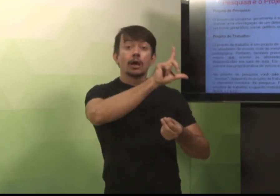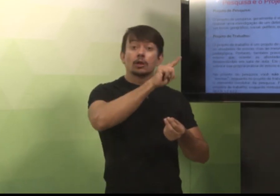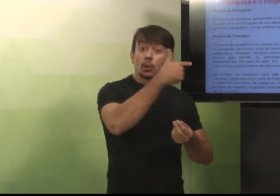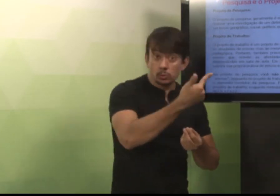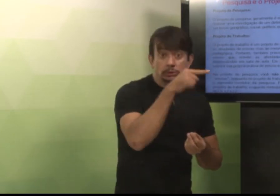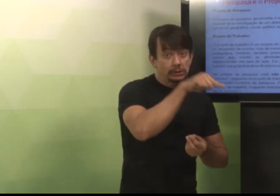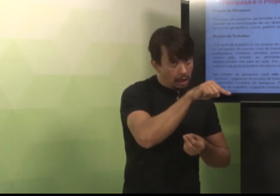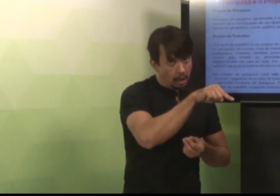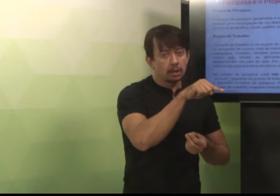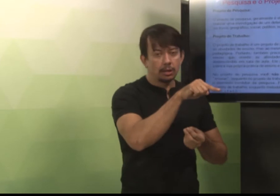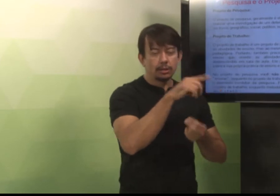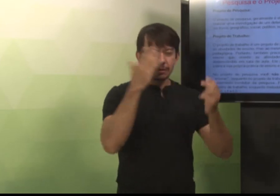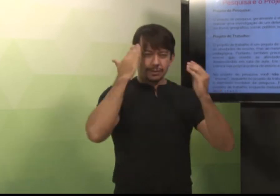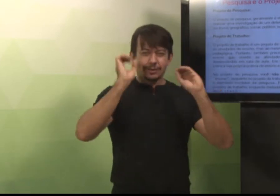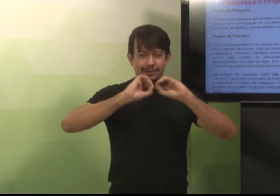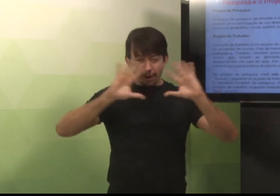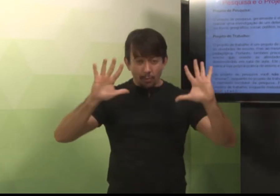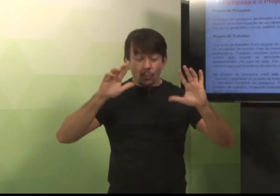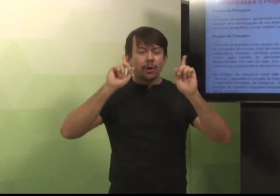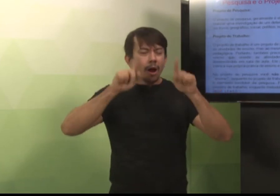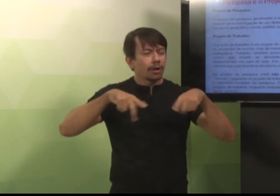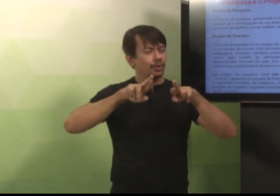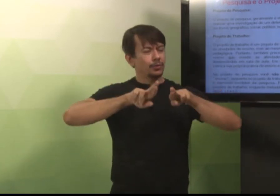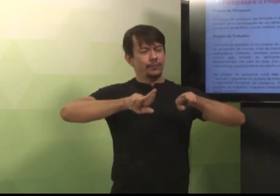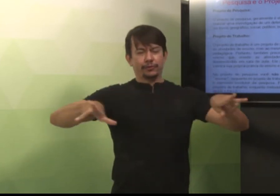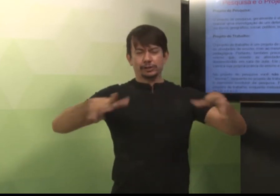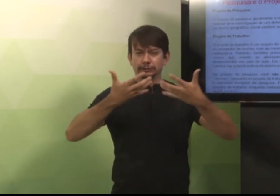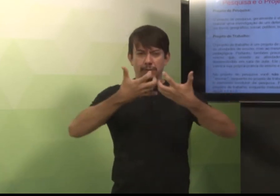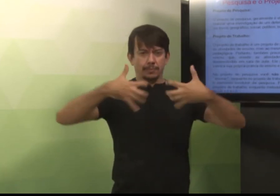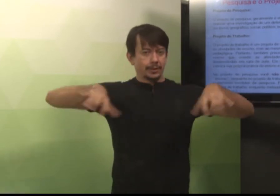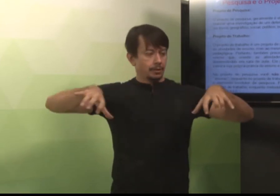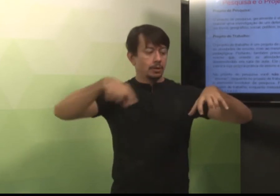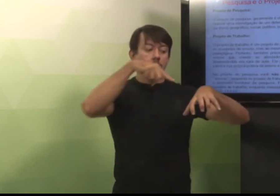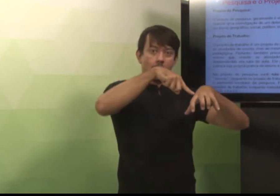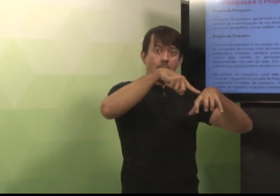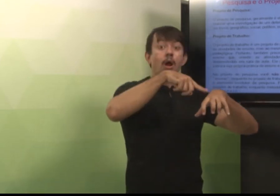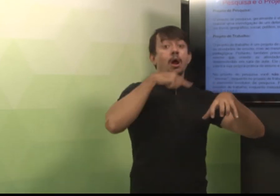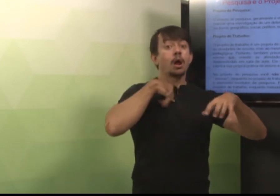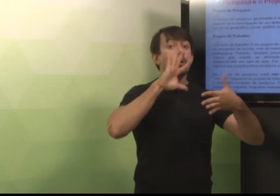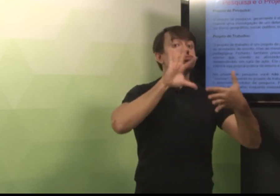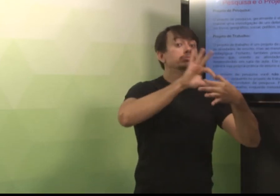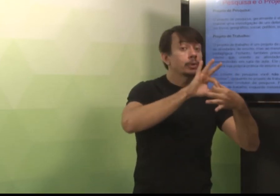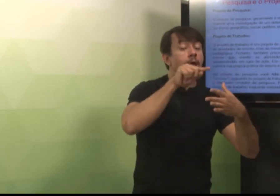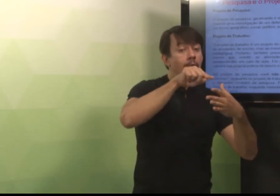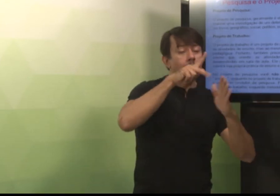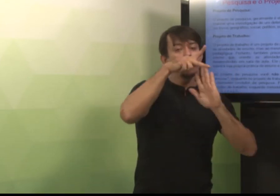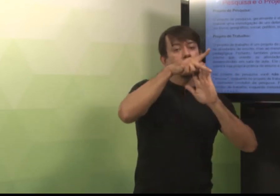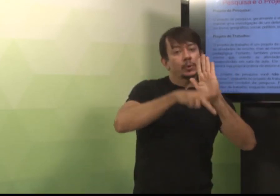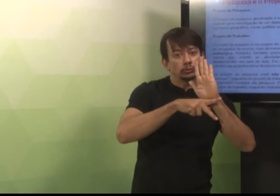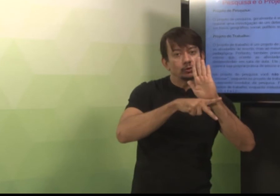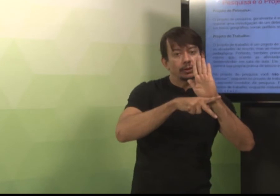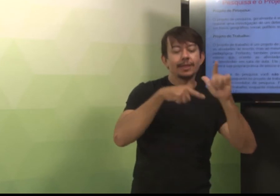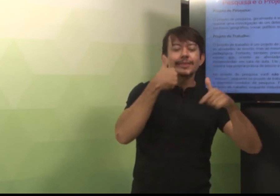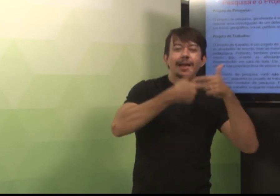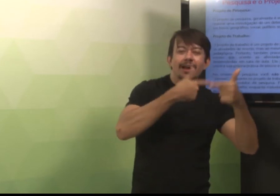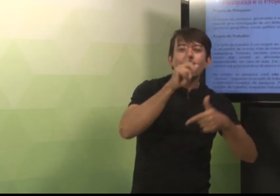da literatura surda, da L2. Então, percebam que são campos diferentes. Nós trabalharemos com o projeto de